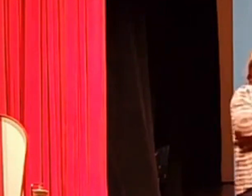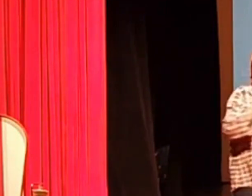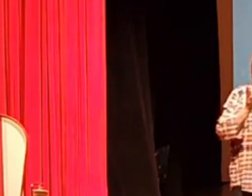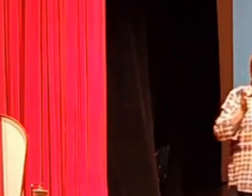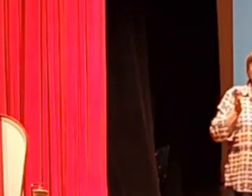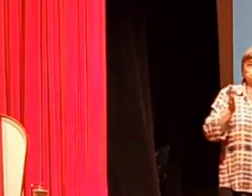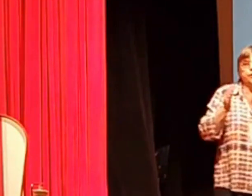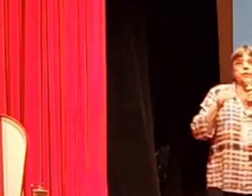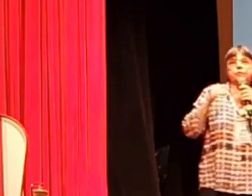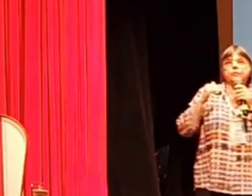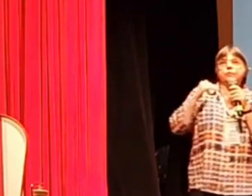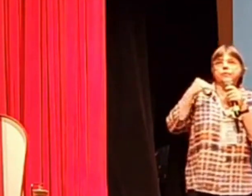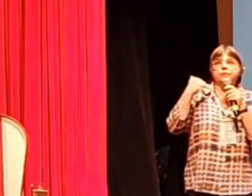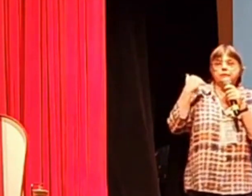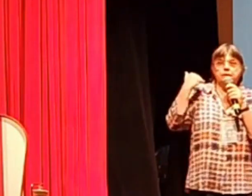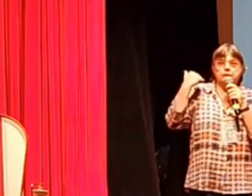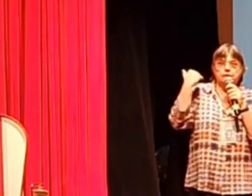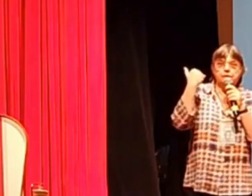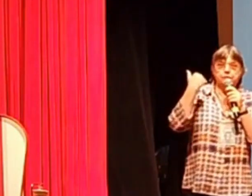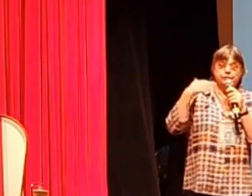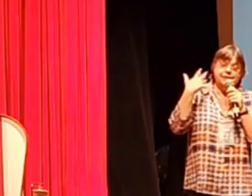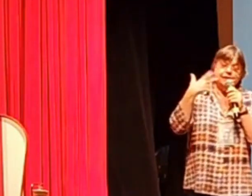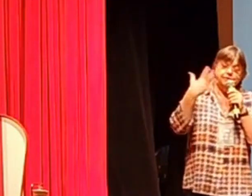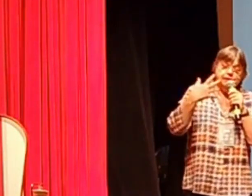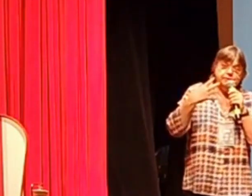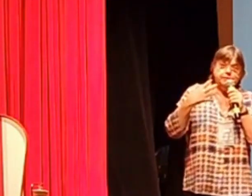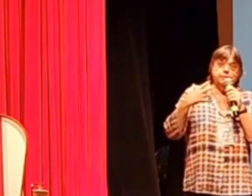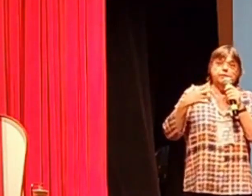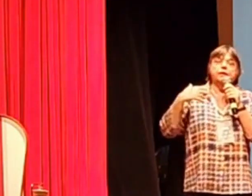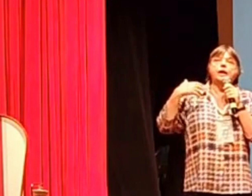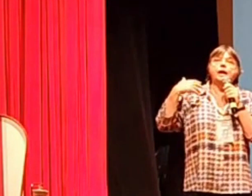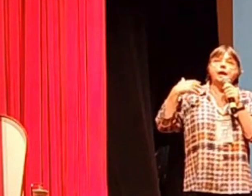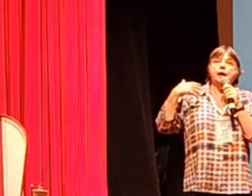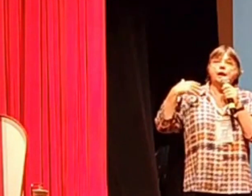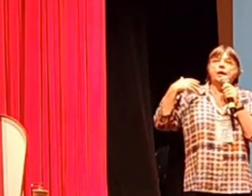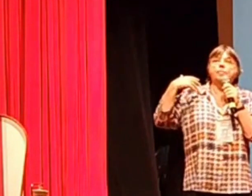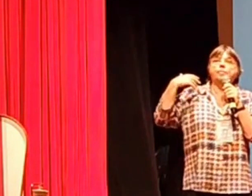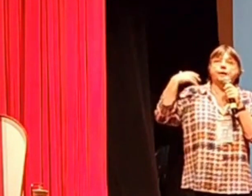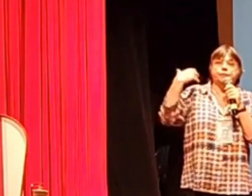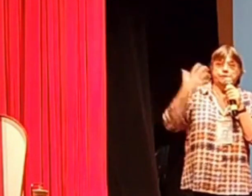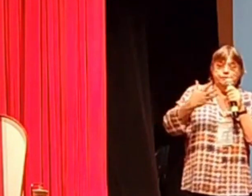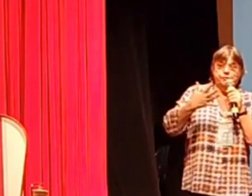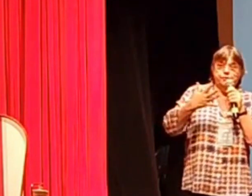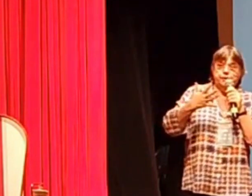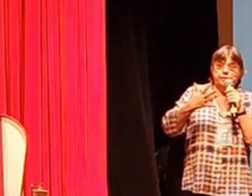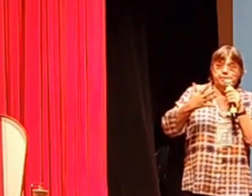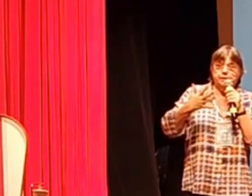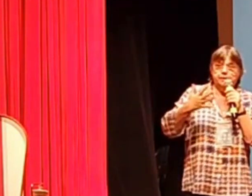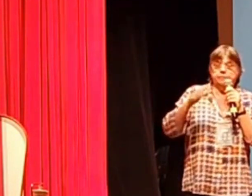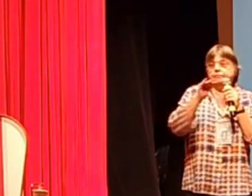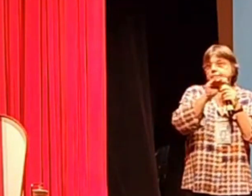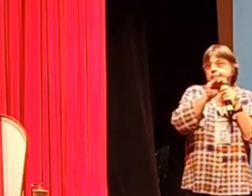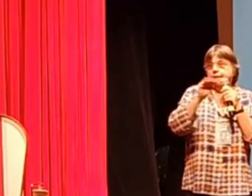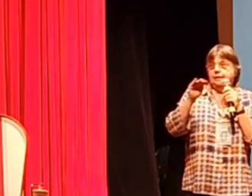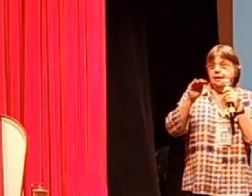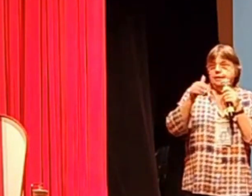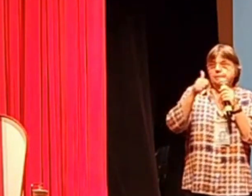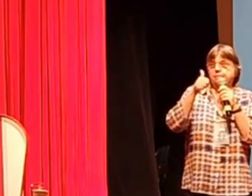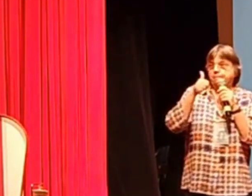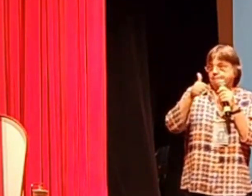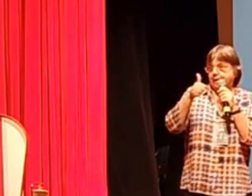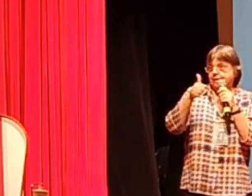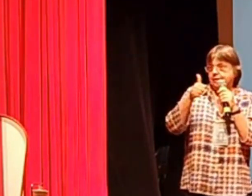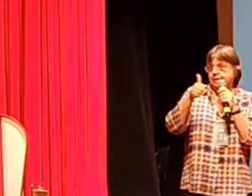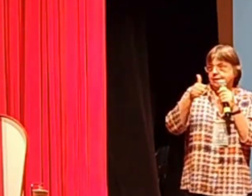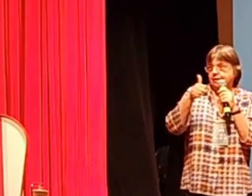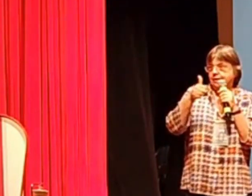65% da indicação é para fazer fisioterapia.